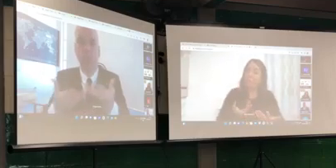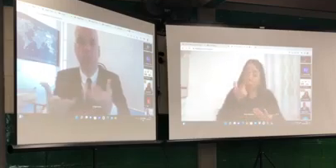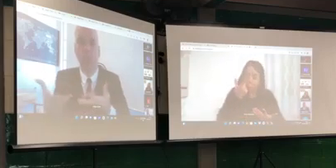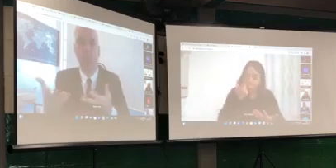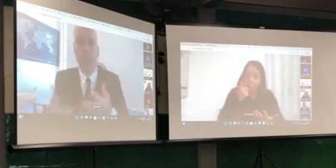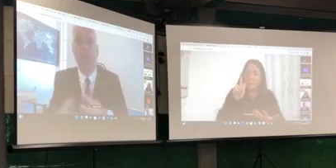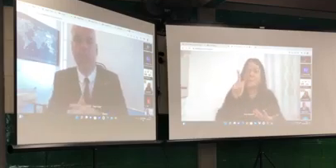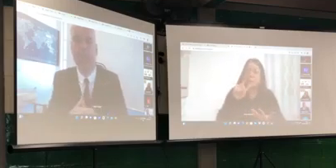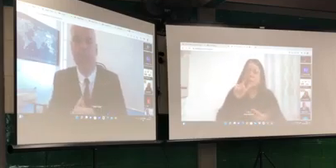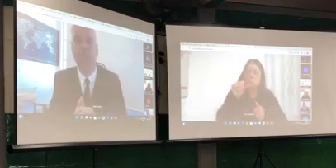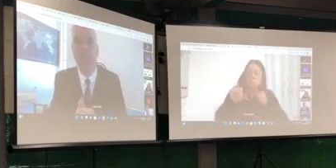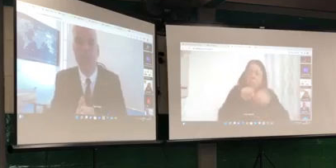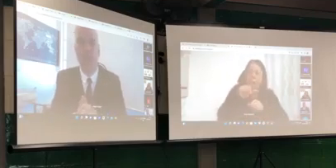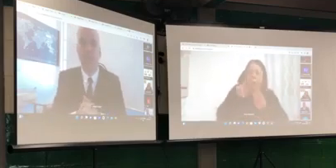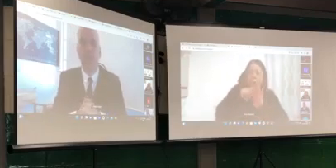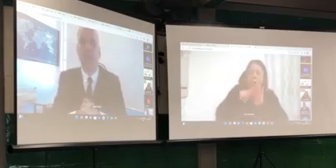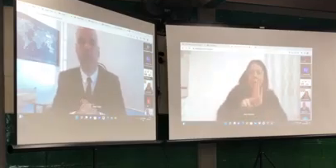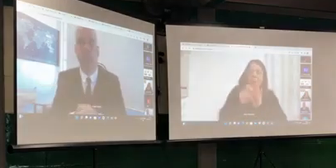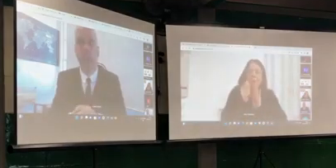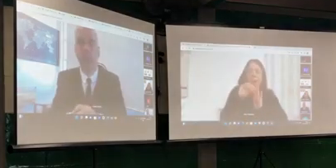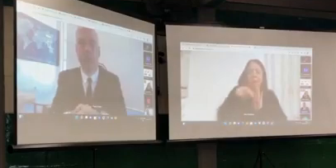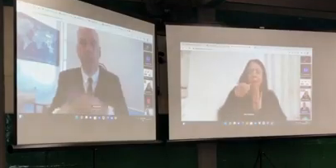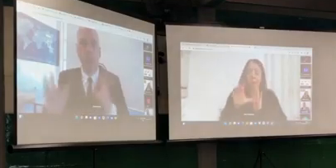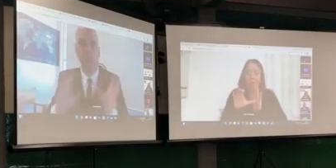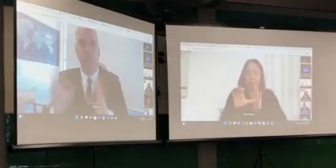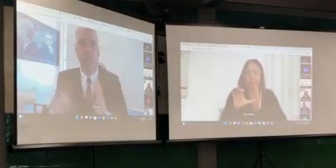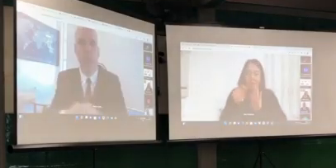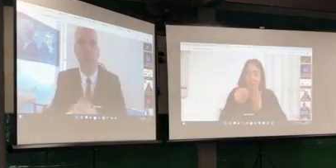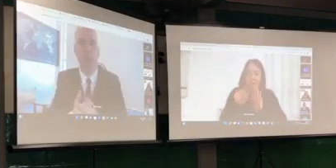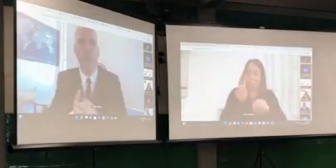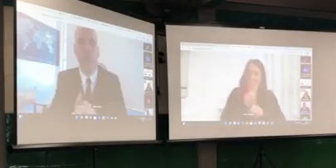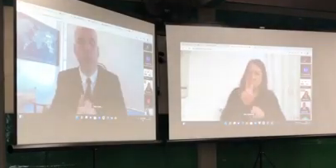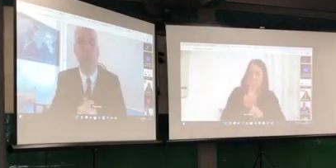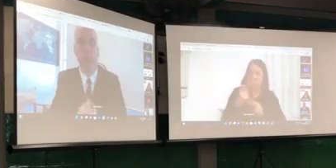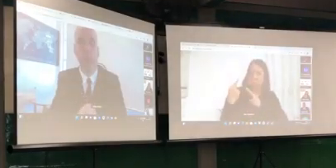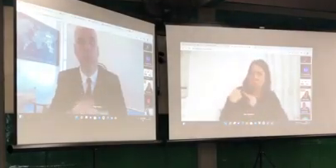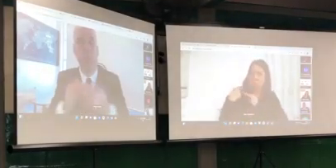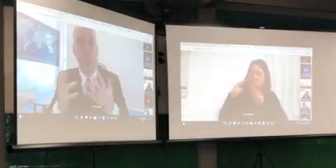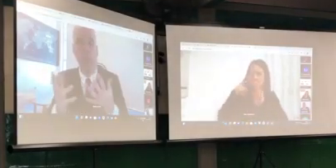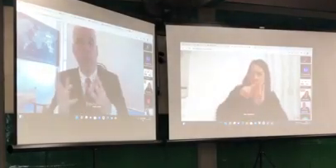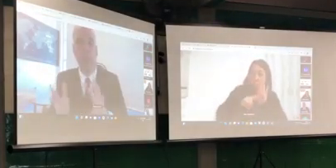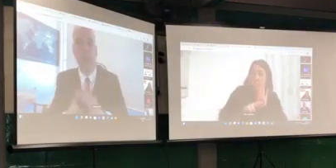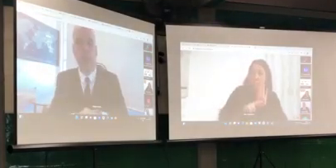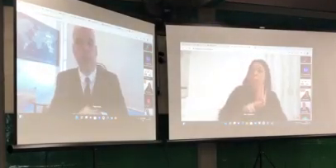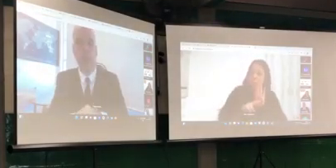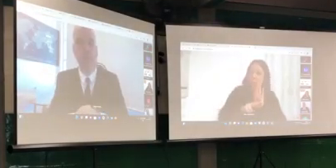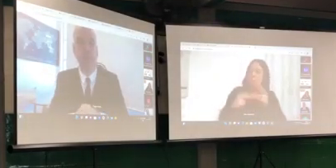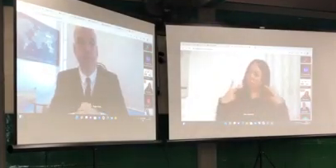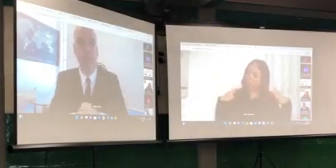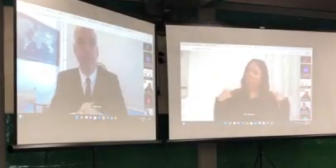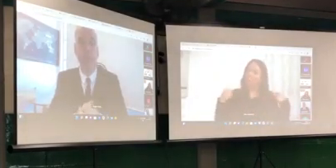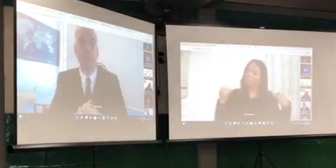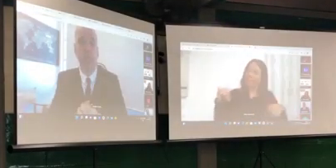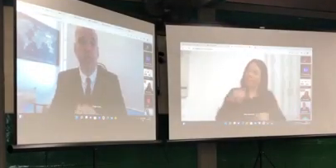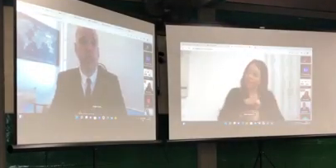operar algumas regras da ANAC, que é a agência que cuida disso, né, que regulamenta isso, e ele pilota avião. Né?